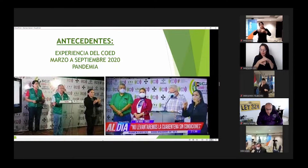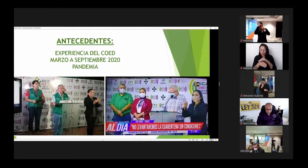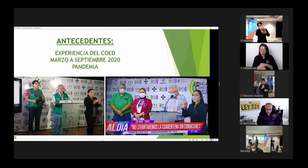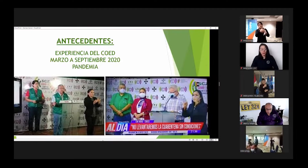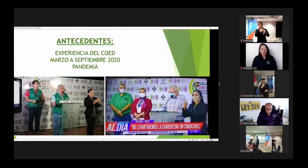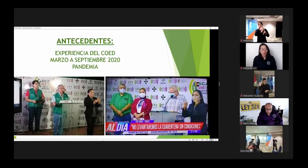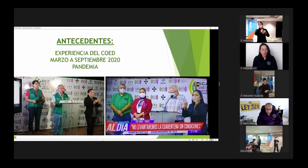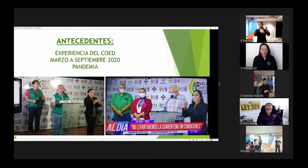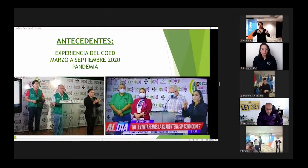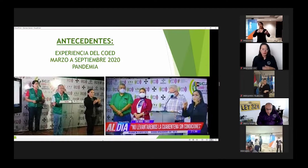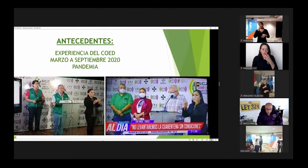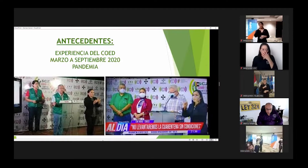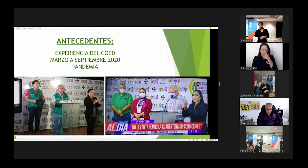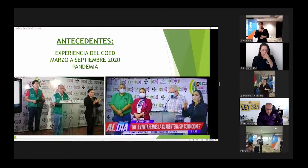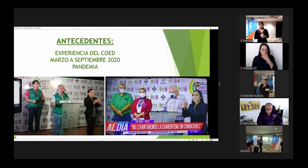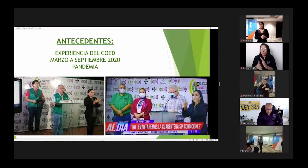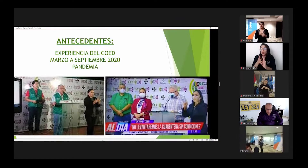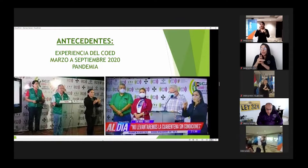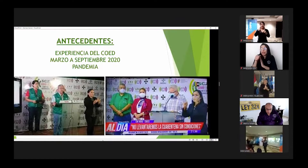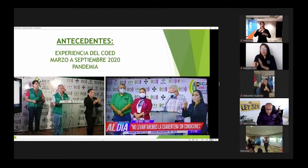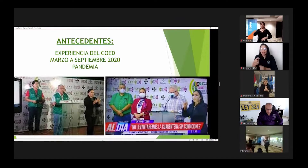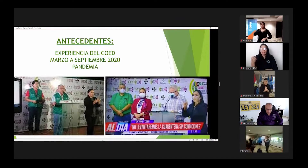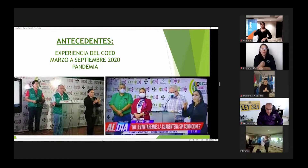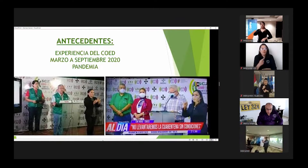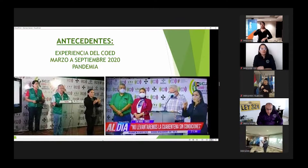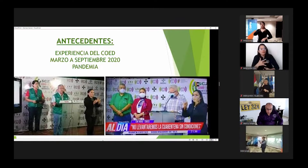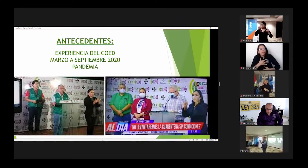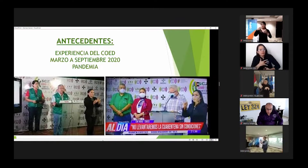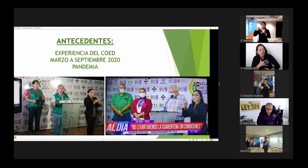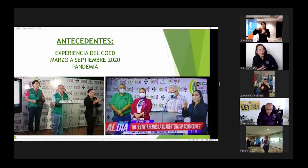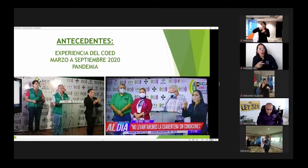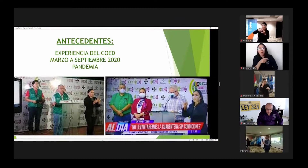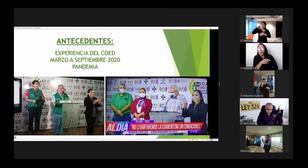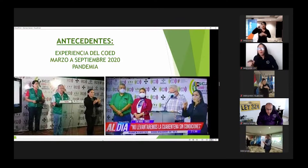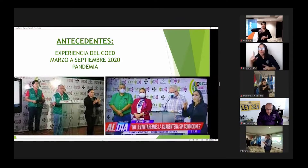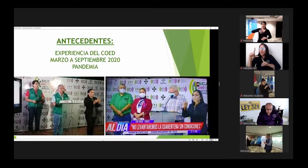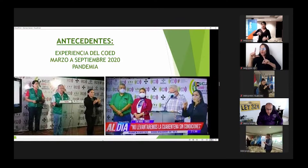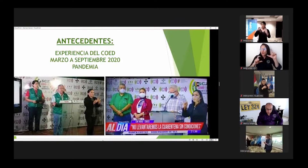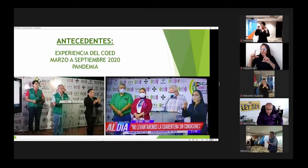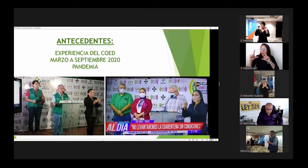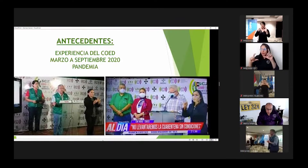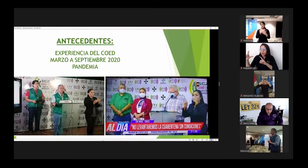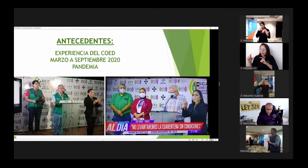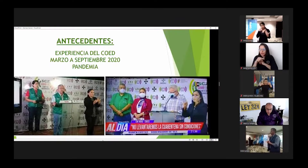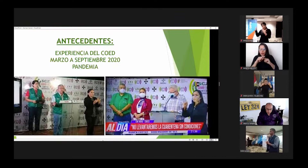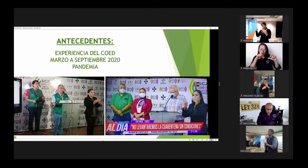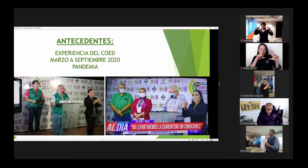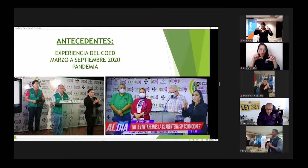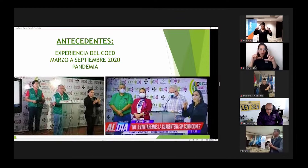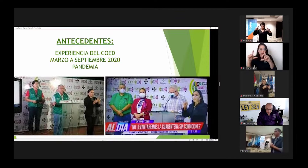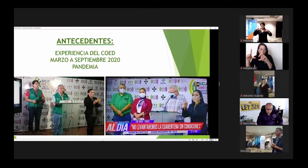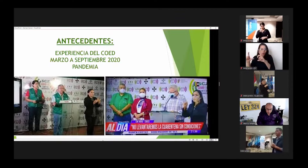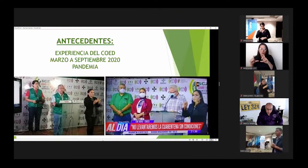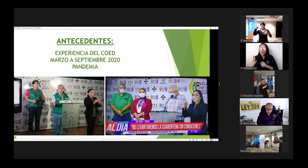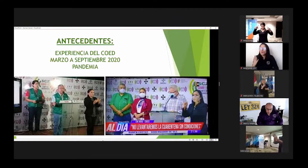era un trabajo voluntario. Ahí podemos ver las fotografías. Esto sucede en